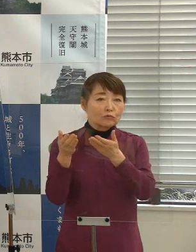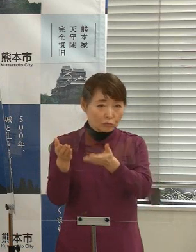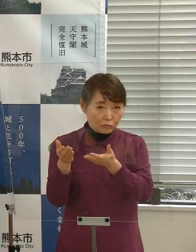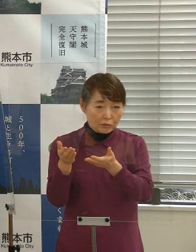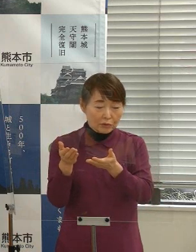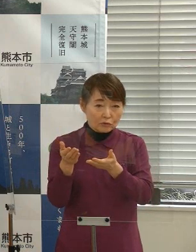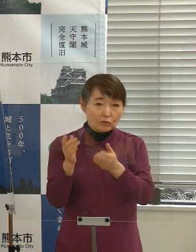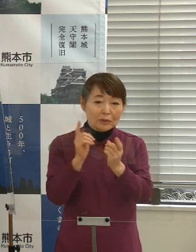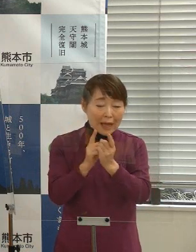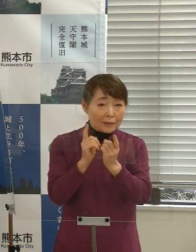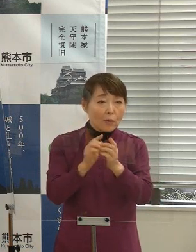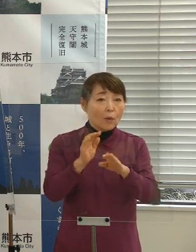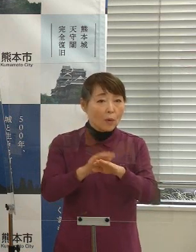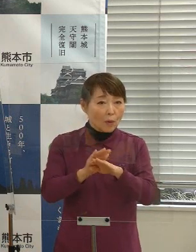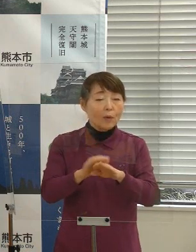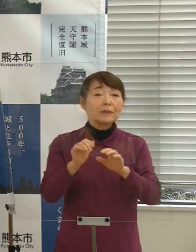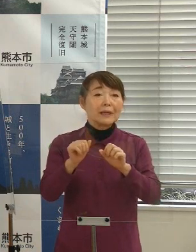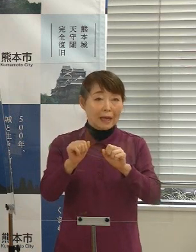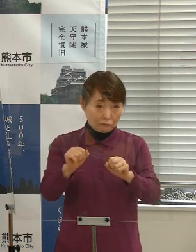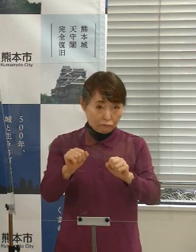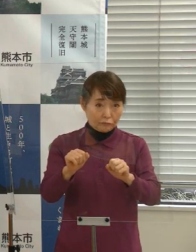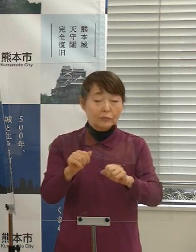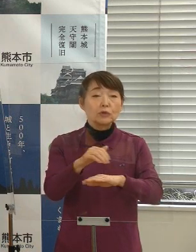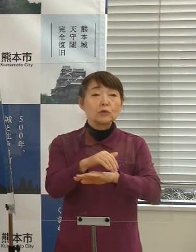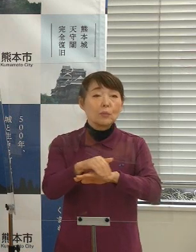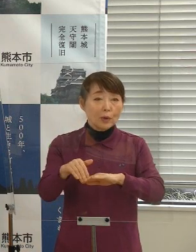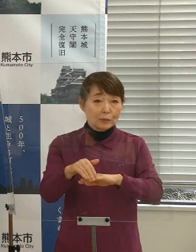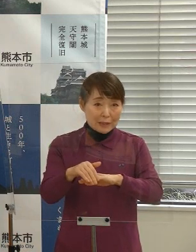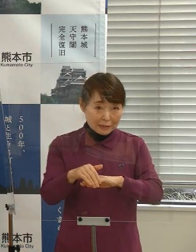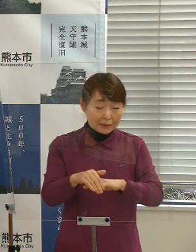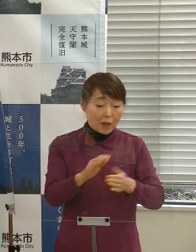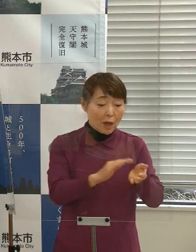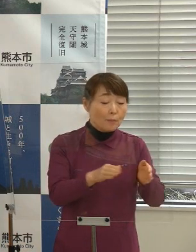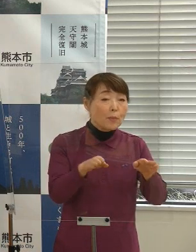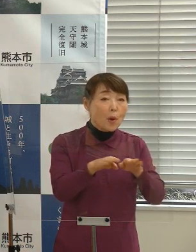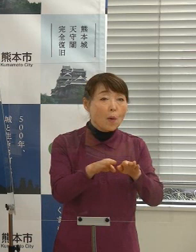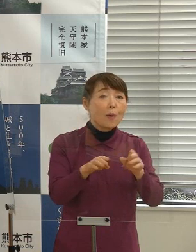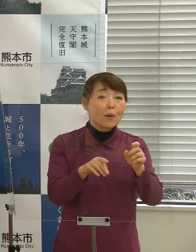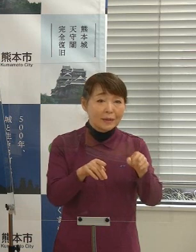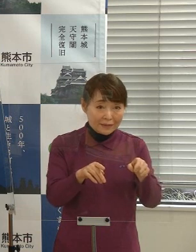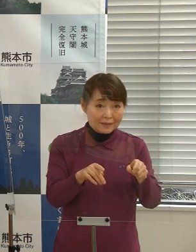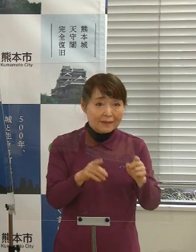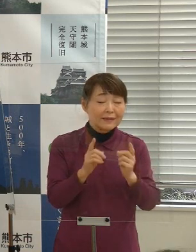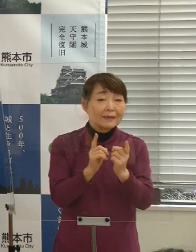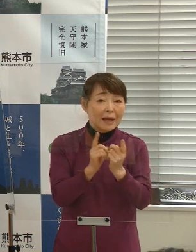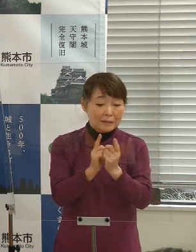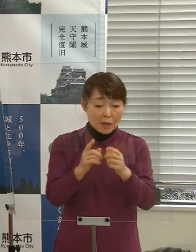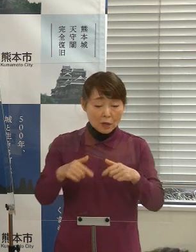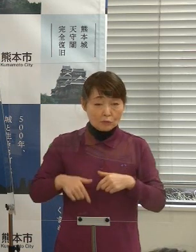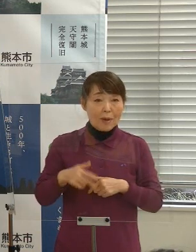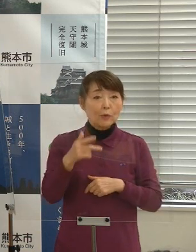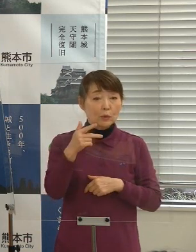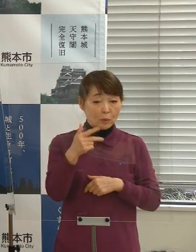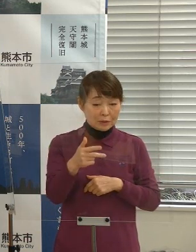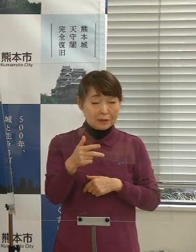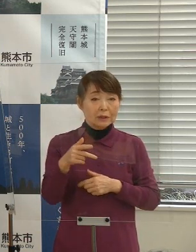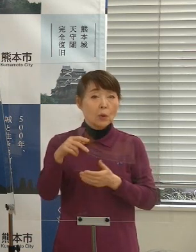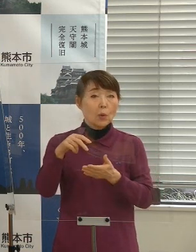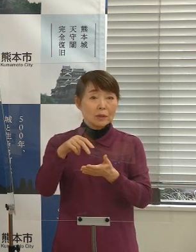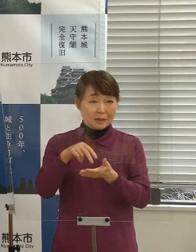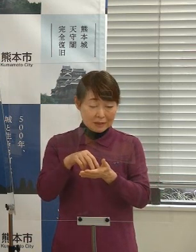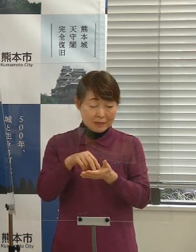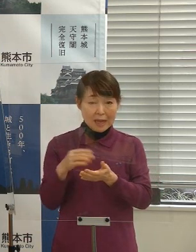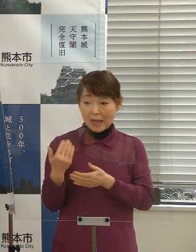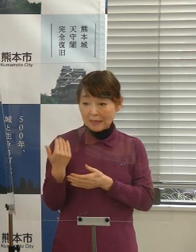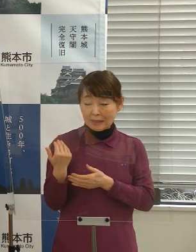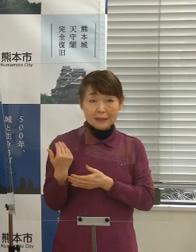ございます。で、慈恵病院さんに対して、我々熊本市としてはですね、そういう先ほども少